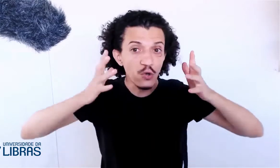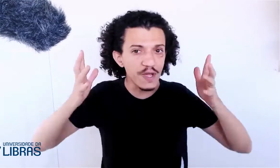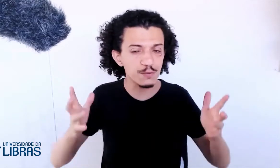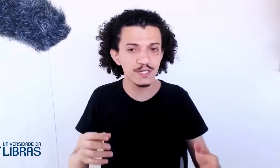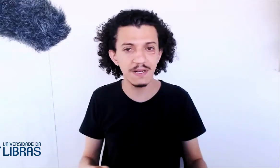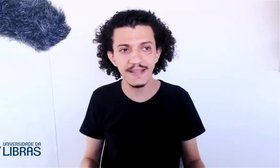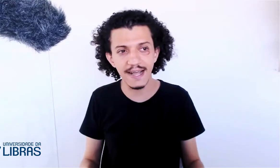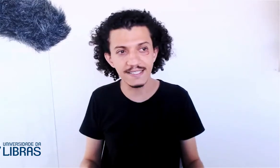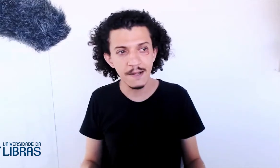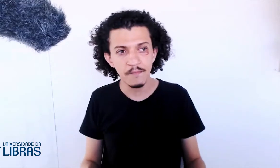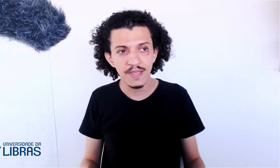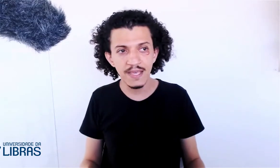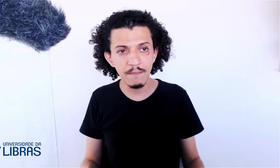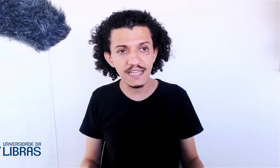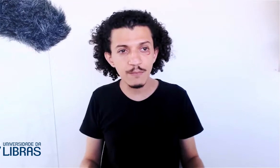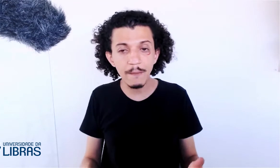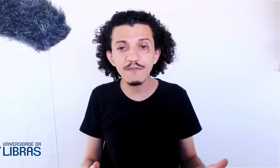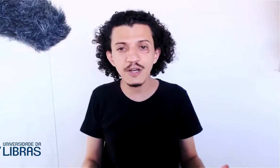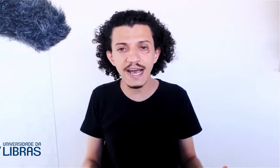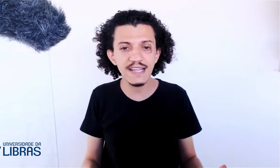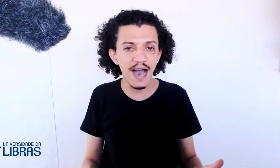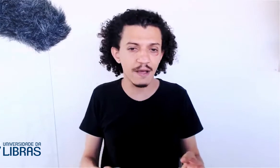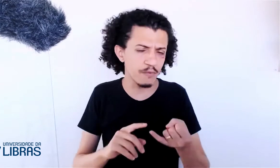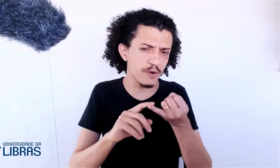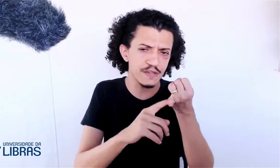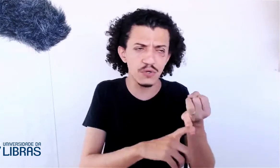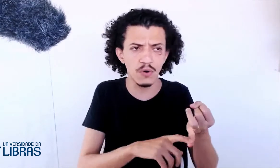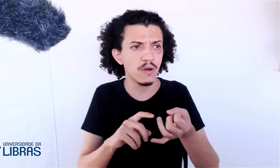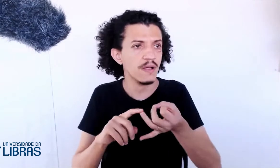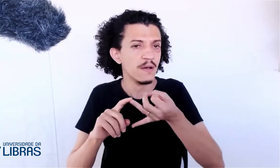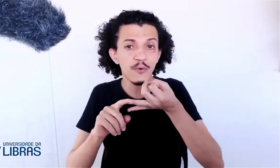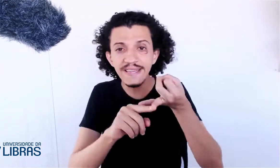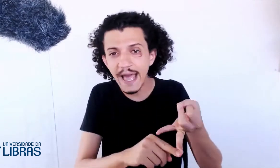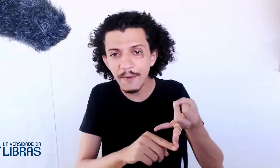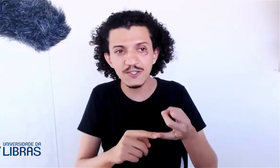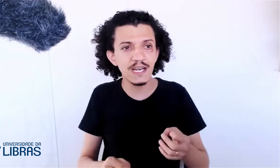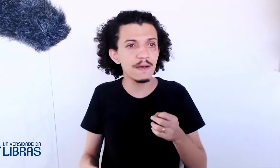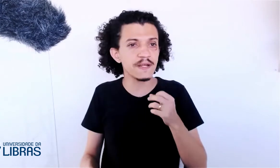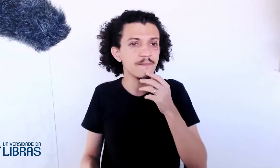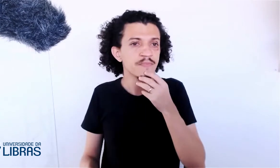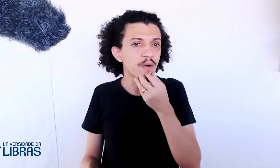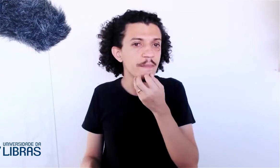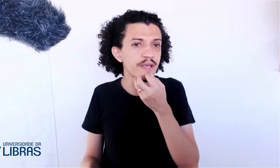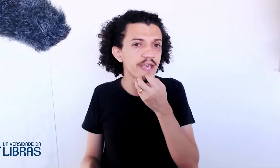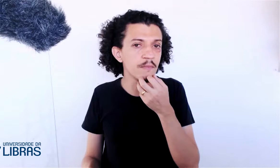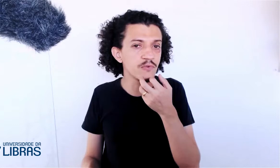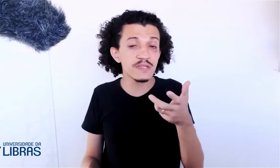inúmeras possibilidades. E mesmo para profissionais da área, para o professor, para um intérprete de Libras. Eu lembro que um dos